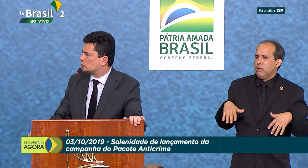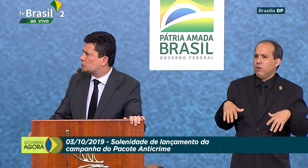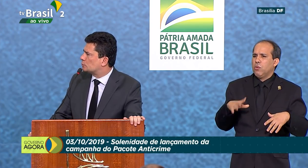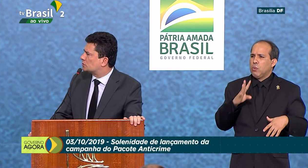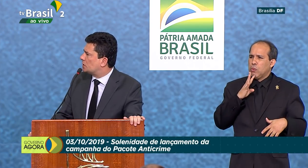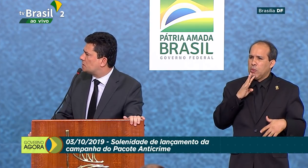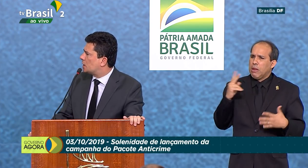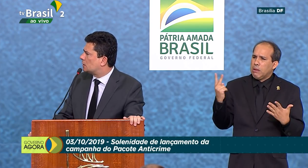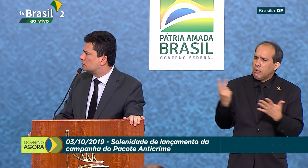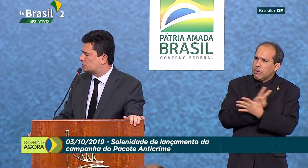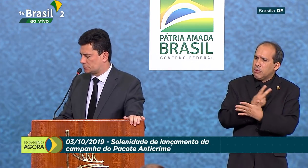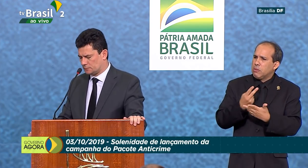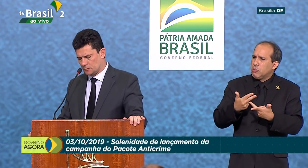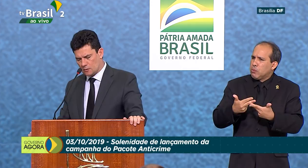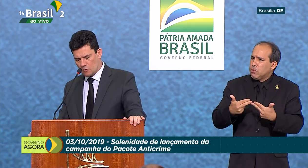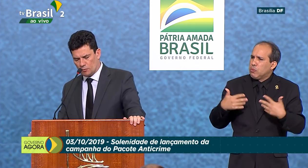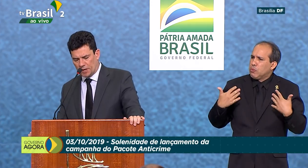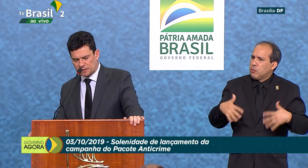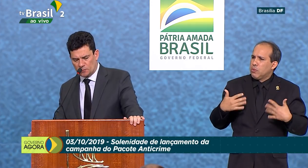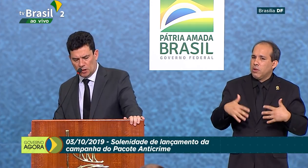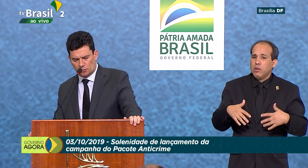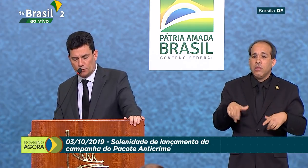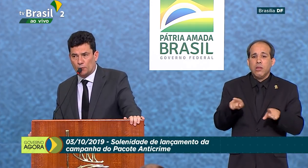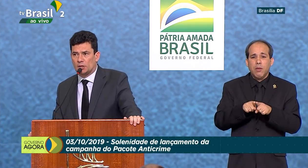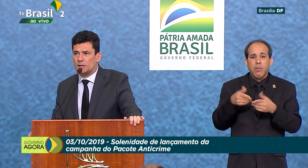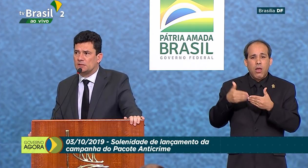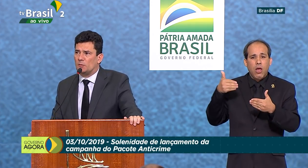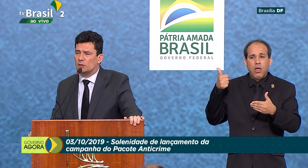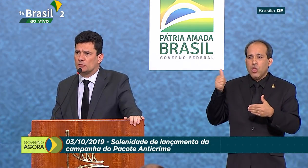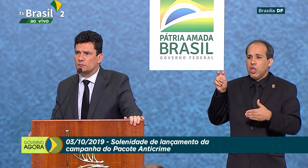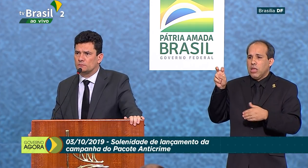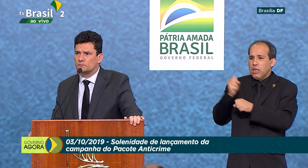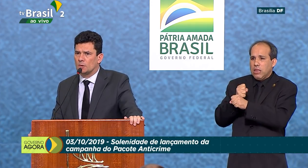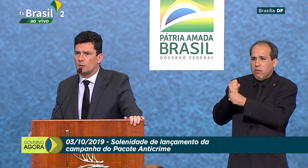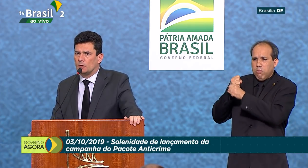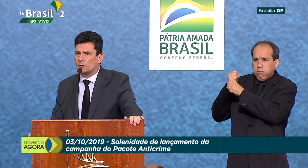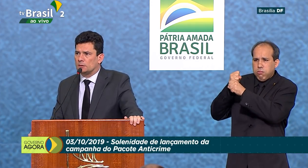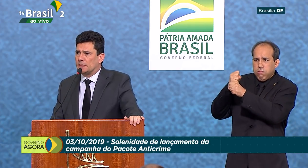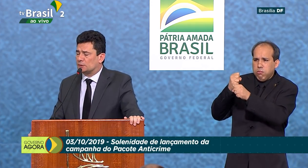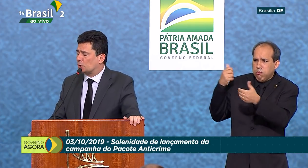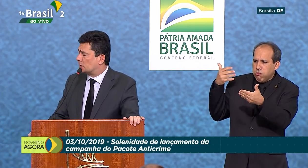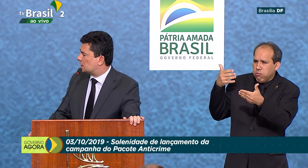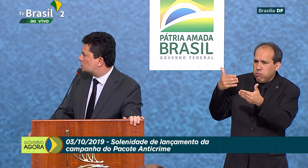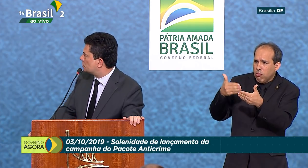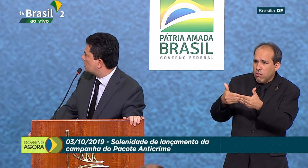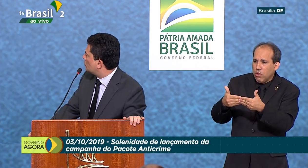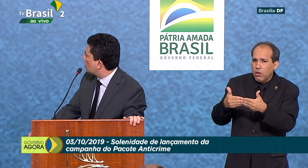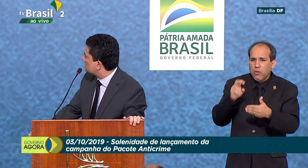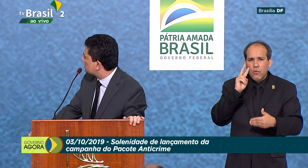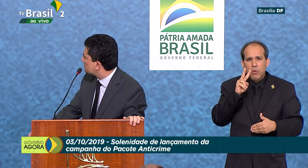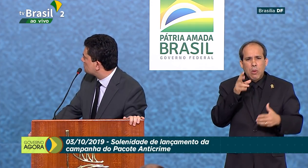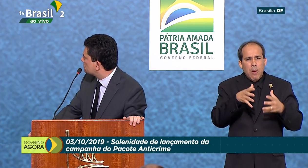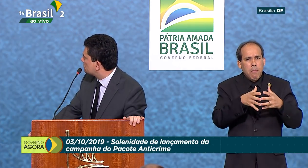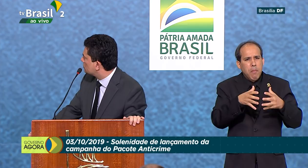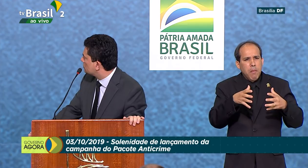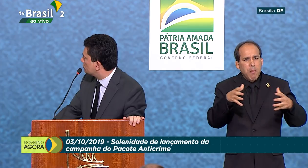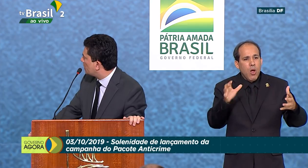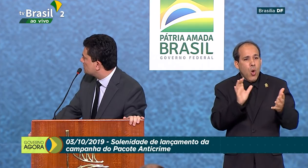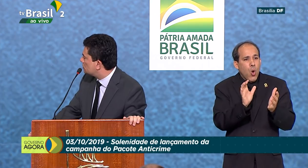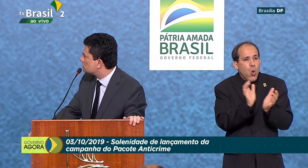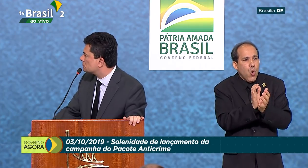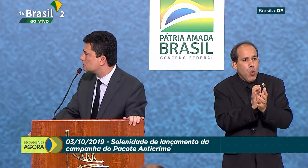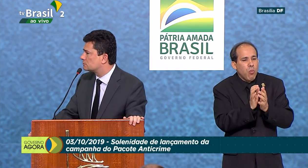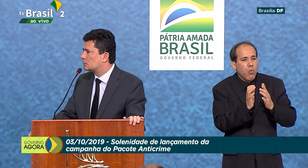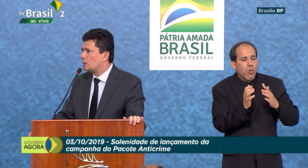pelo menos nos últimos 15 anos, um crescimento e fortalecimento das organizações criminosas